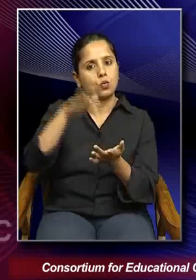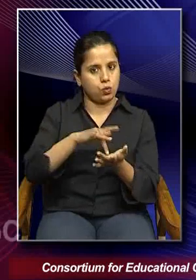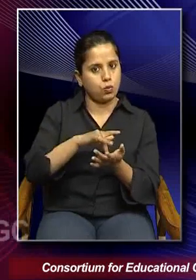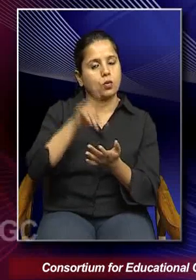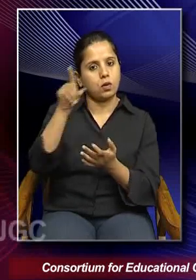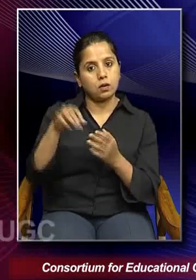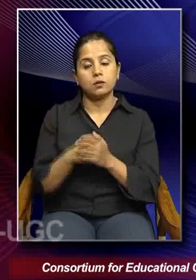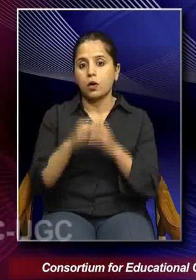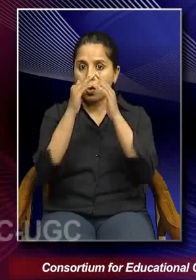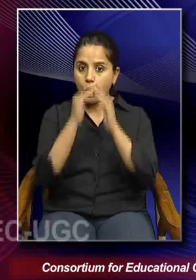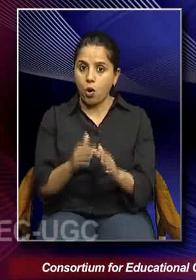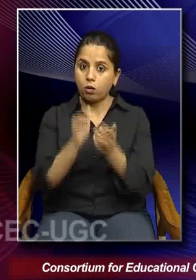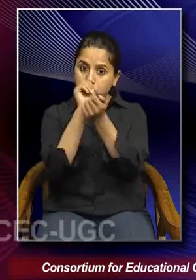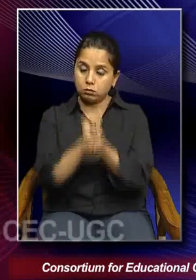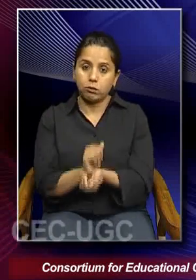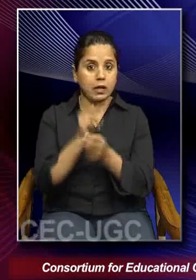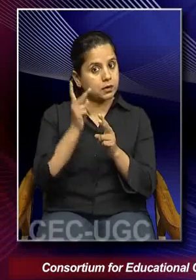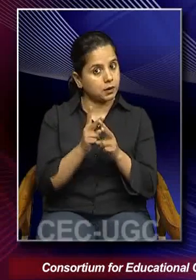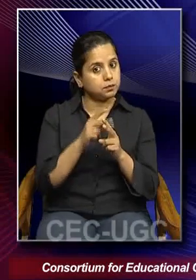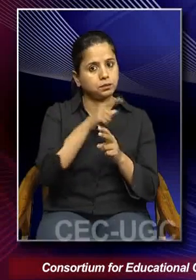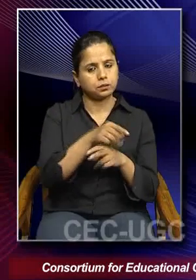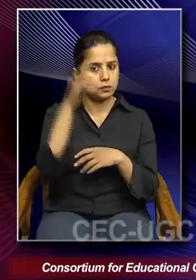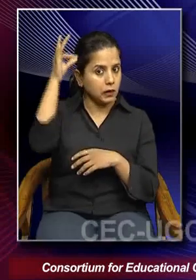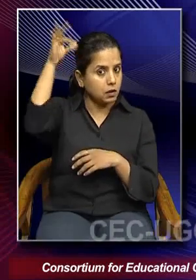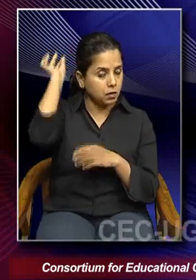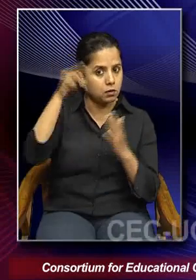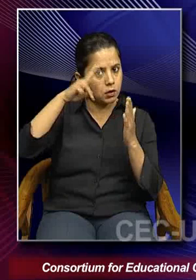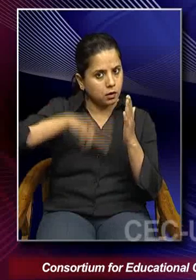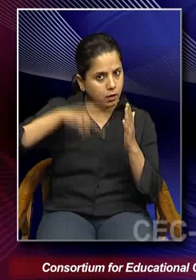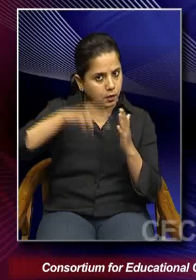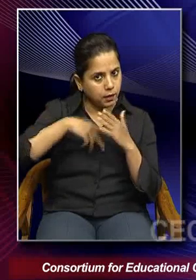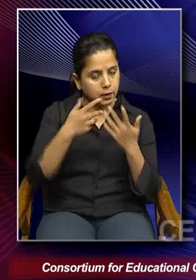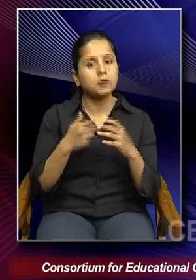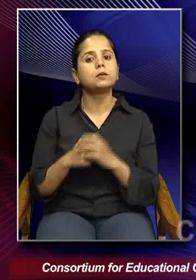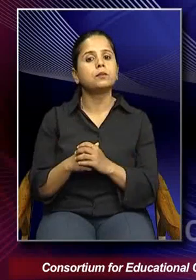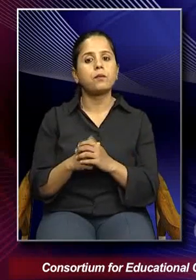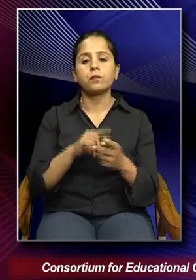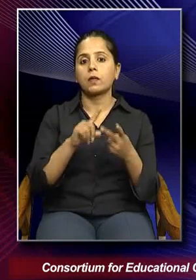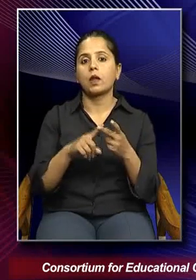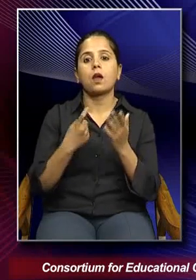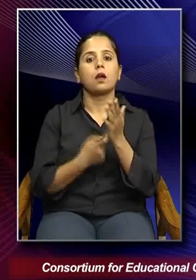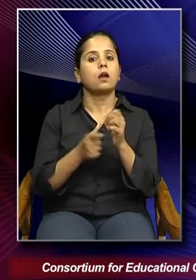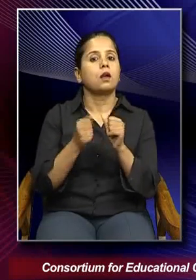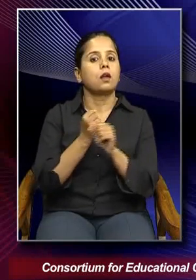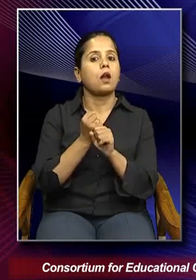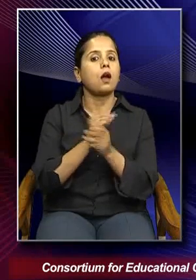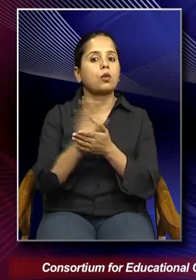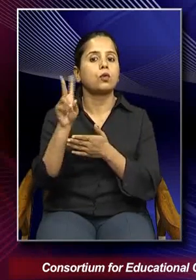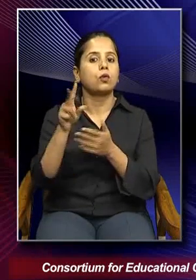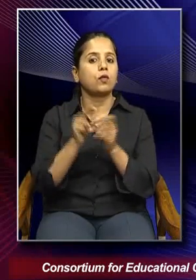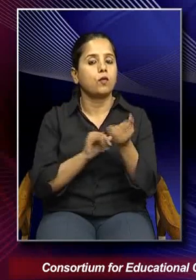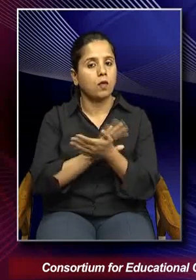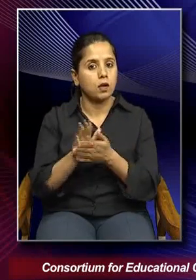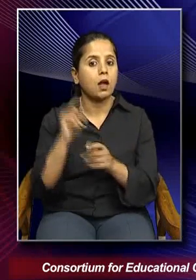घर में रहते हुए उन्होंने संस्कृत रघुवंश और रामायण की